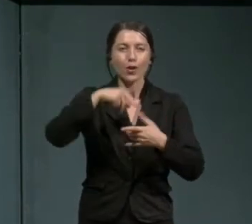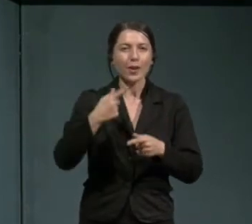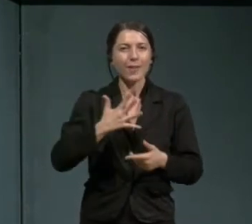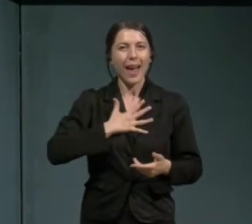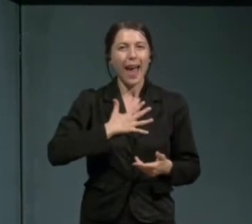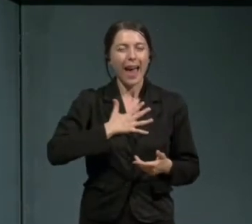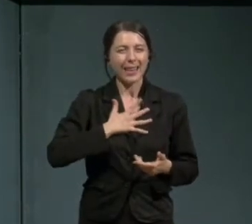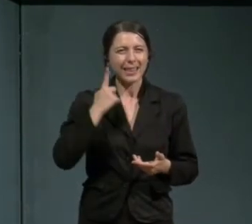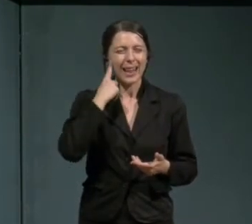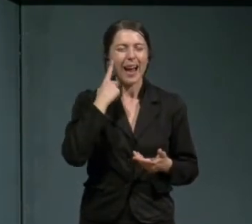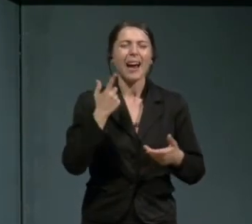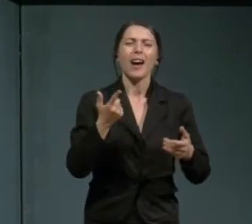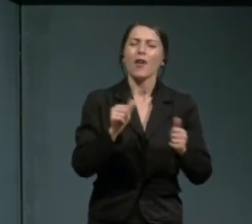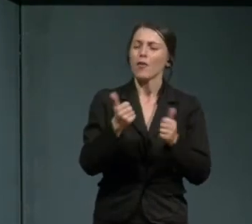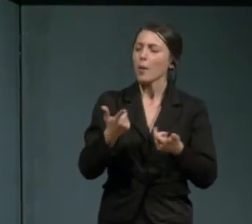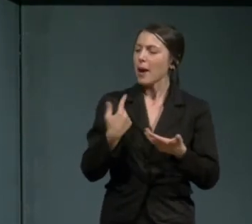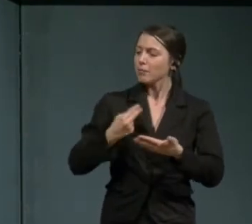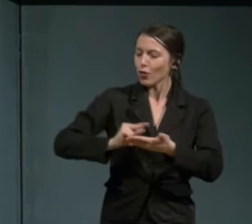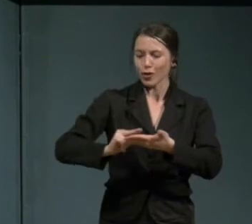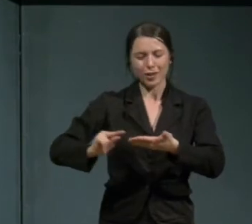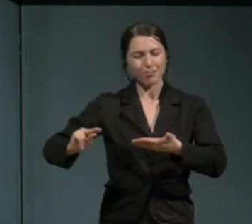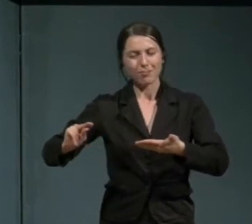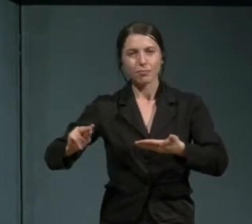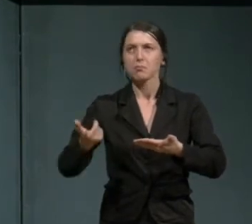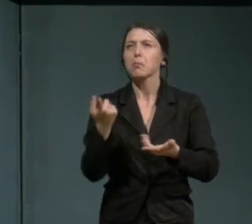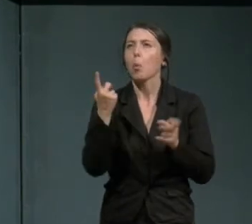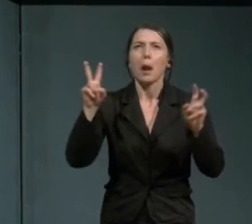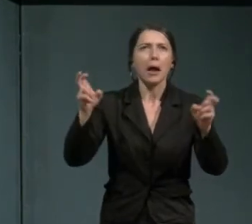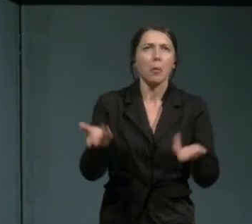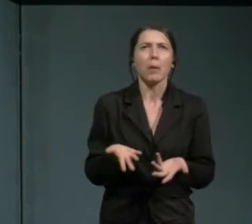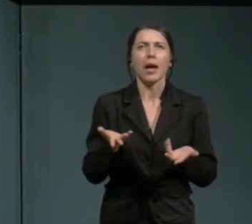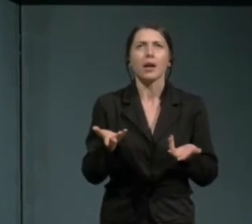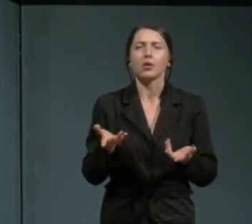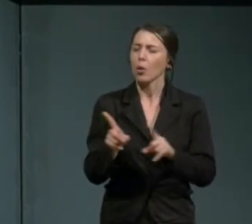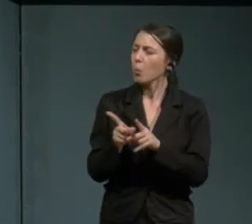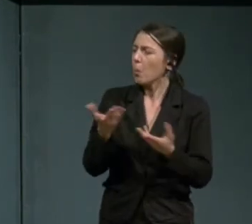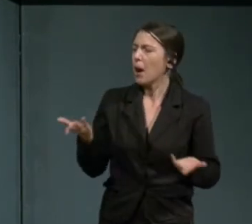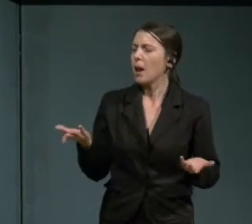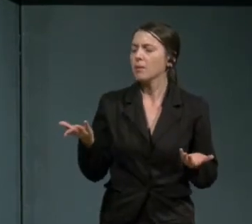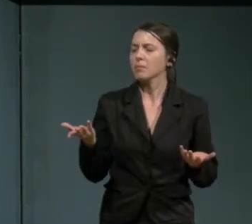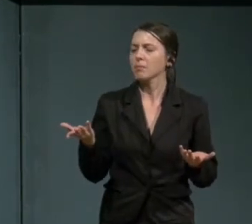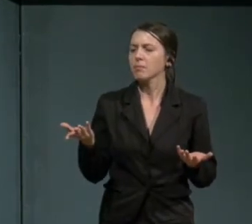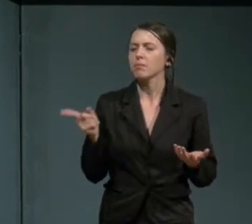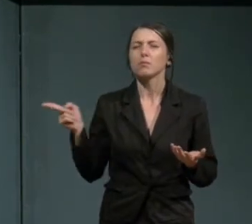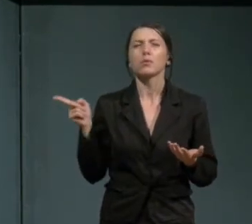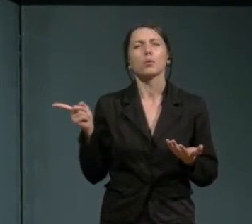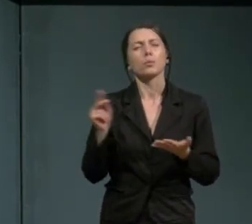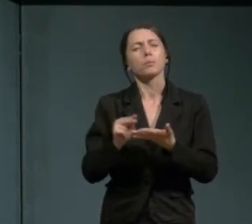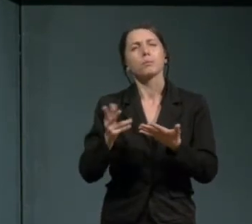scrittore si mette a scrivere di un tema di juta quando come quando tu hai scritto